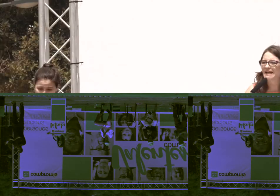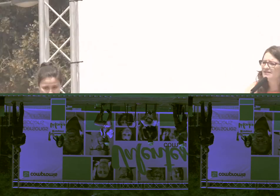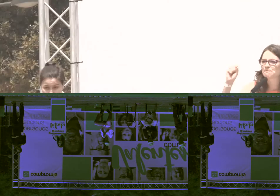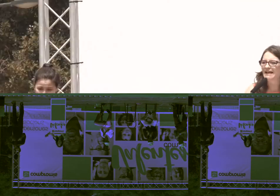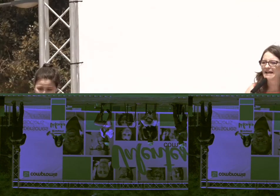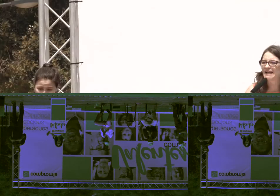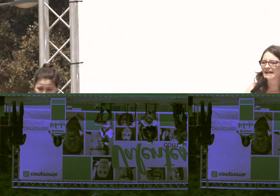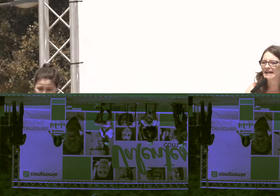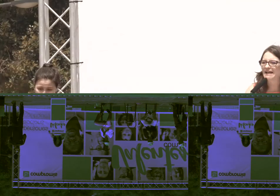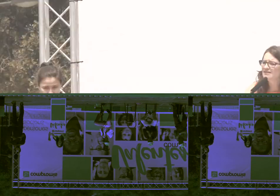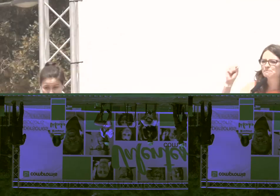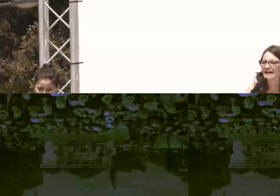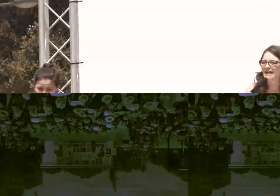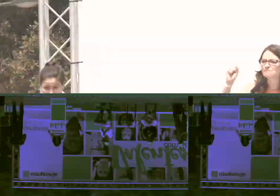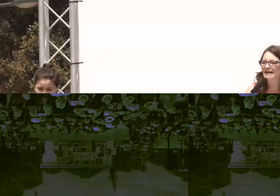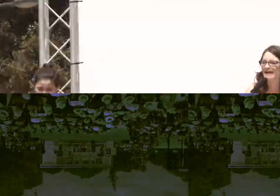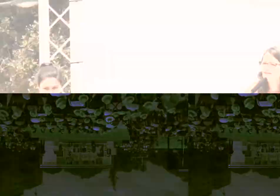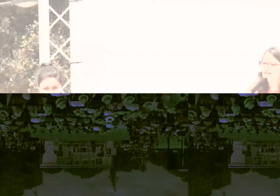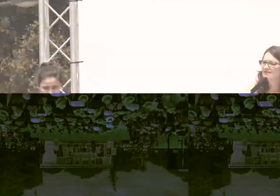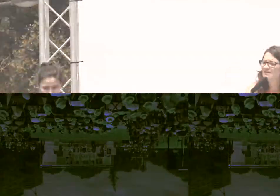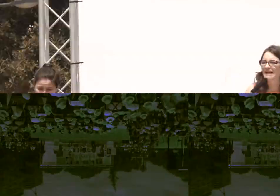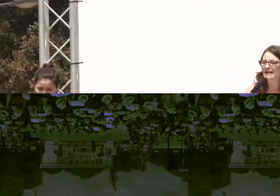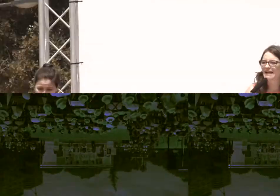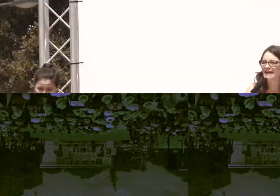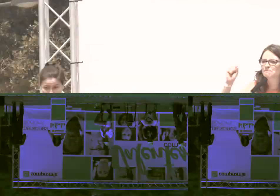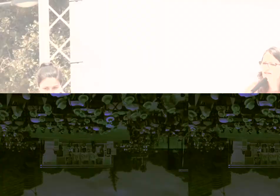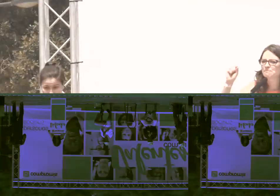ja era hora. I per cert,